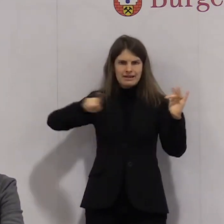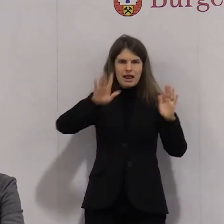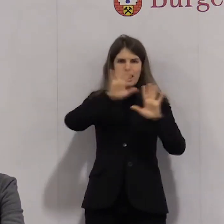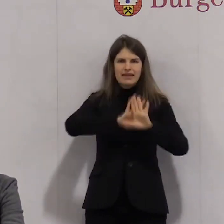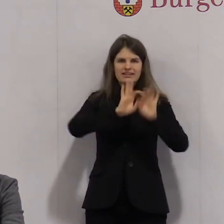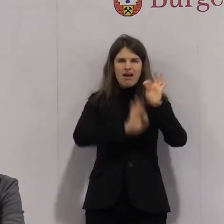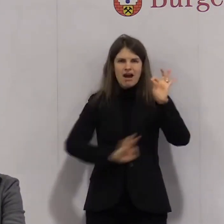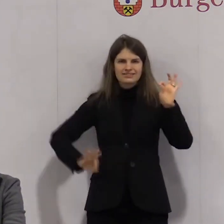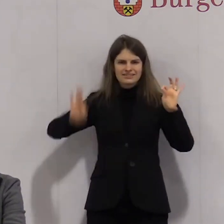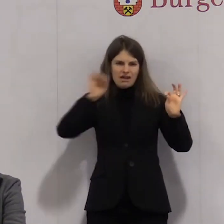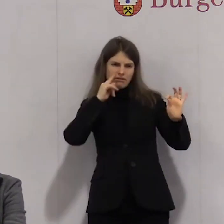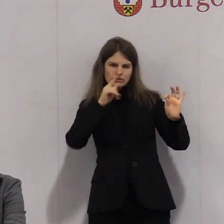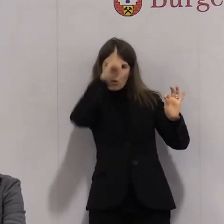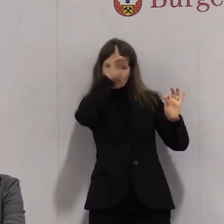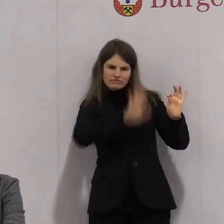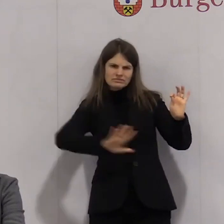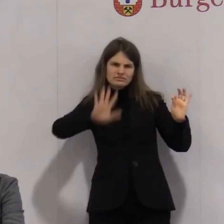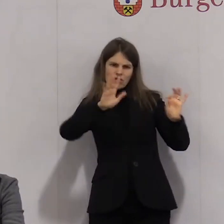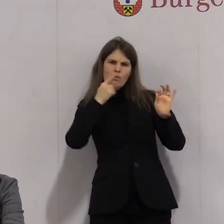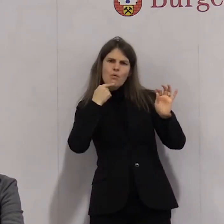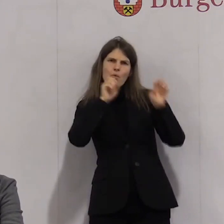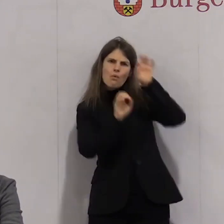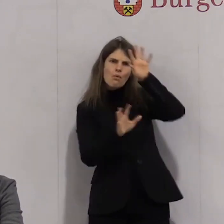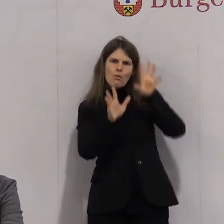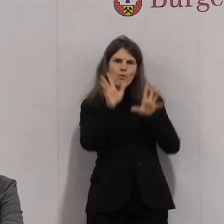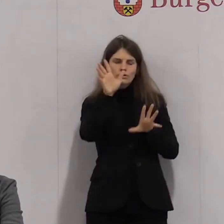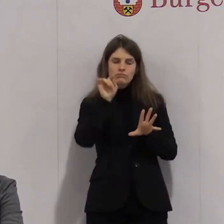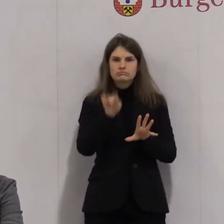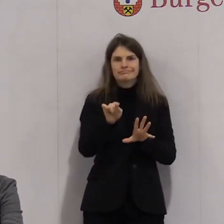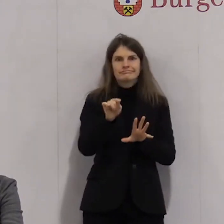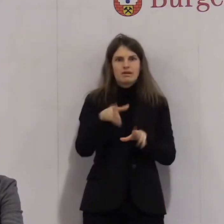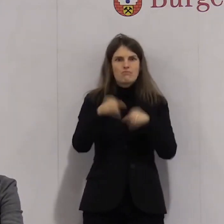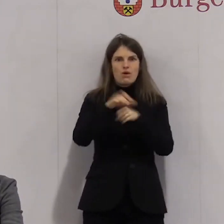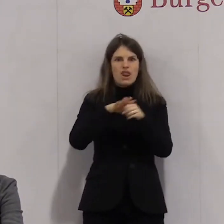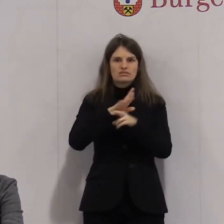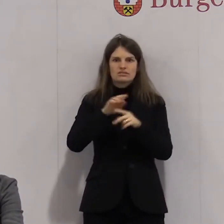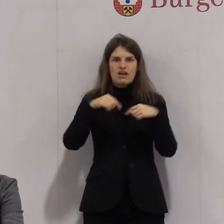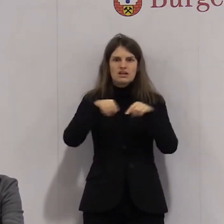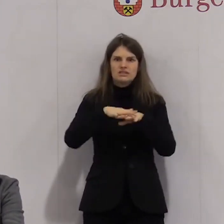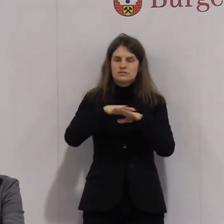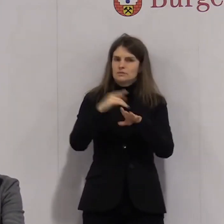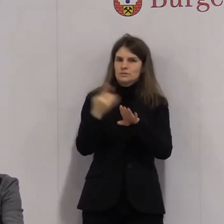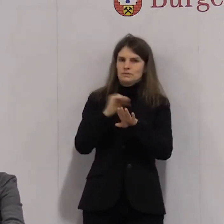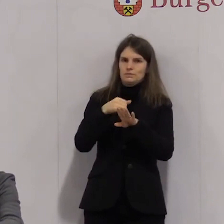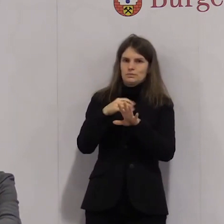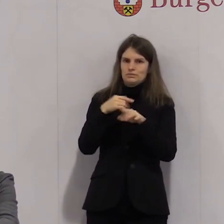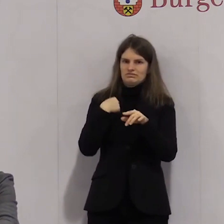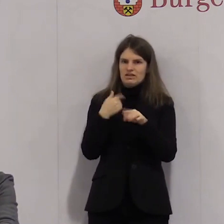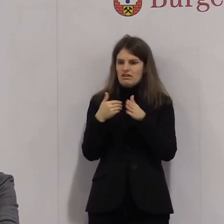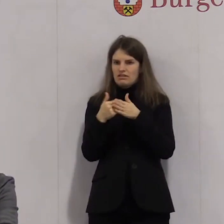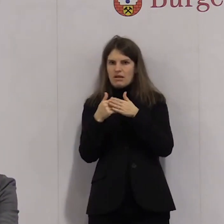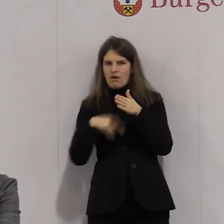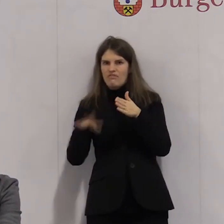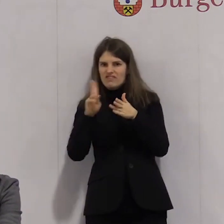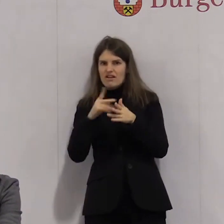müssen wir feststellen dass neben dem burgenlandkreis unter den ersten 15 stadt und landkreisen in deutschland sich eben auch unsere nachbarn